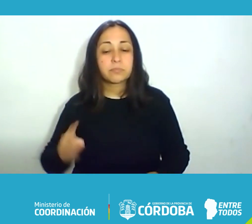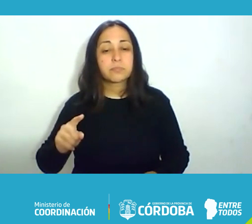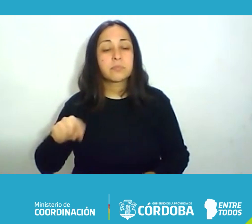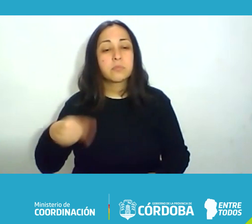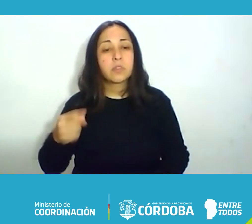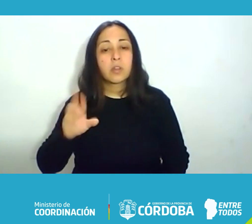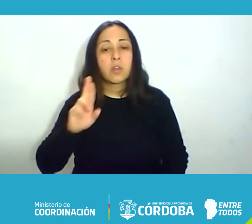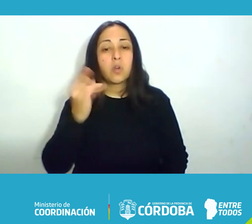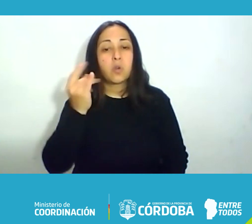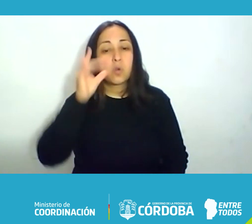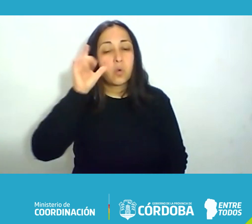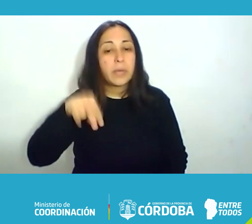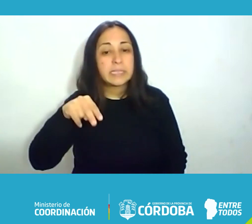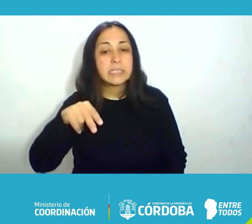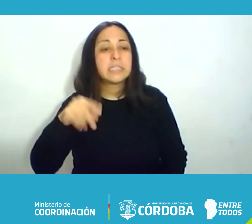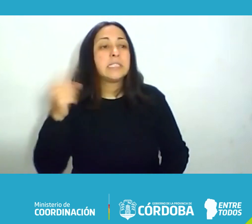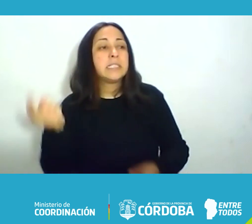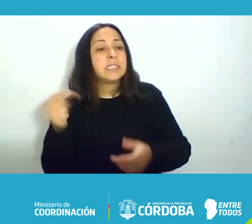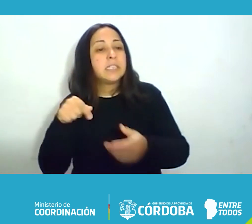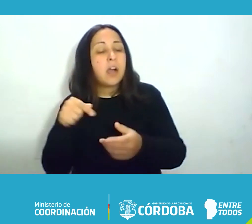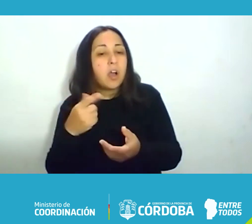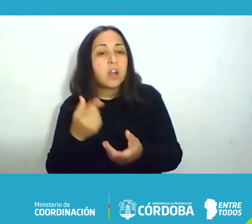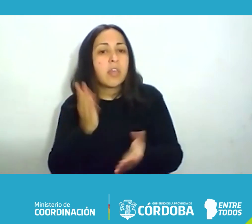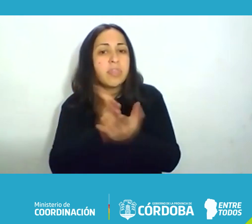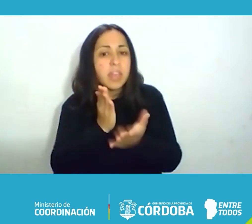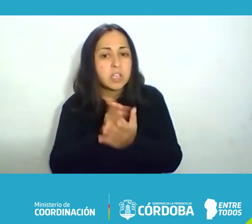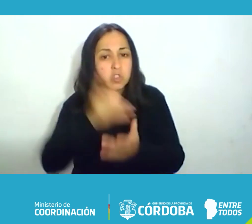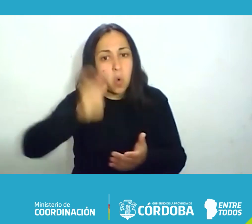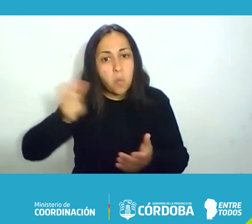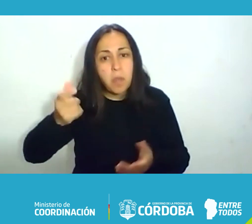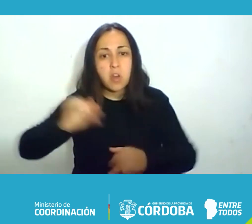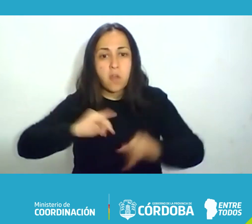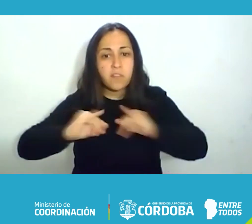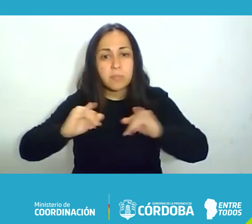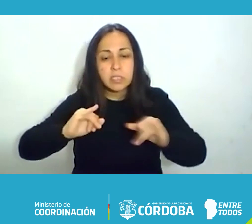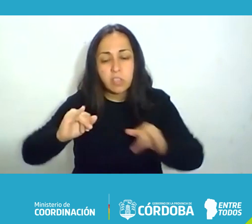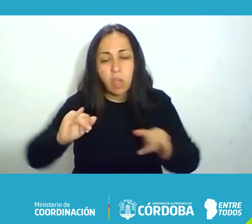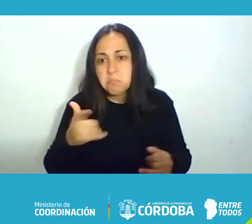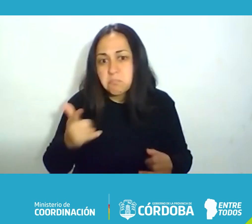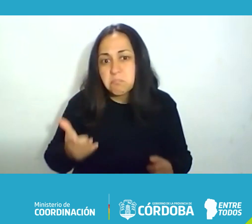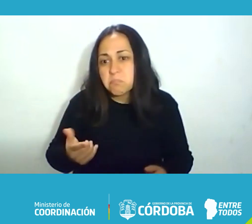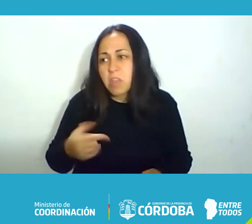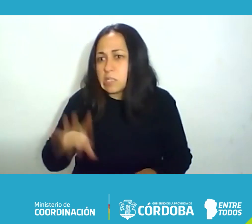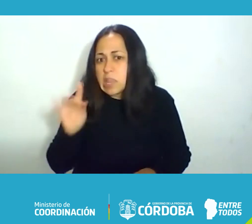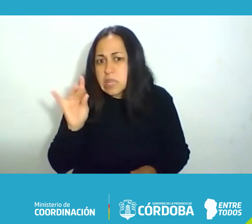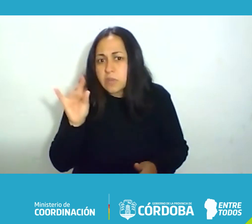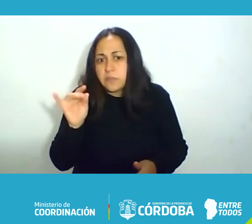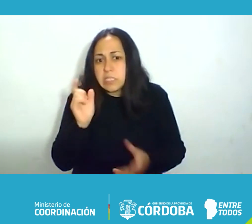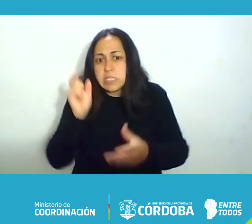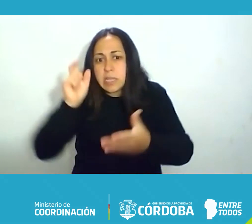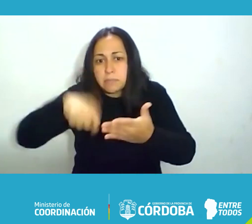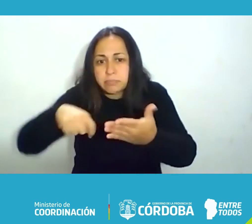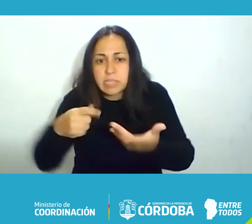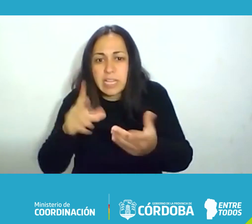A continuación, Rumel Inés considera que no se veló por el derecho humano a la información, que a muchos les costó el ingreso por el CIDI, como en la